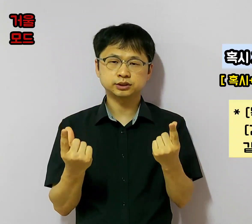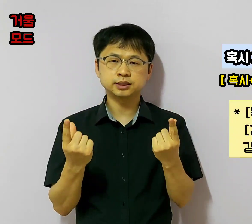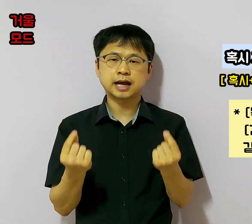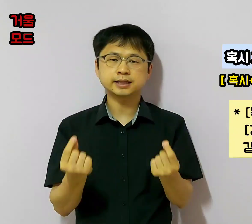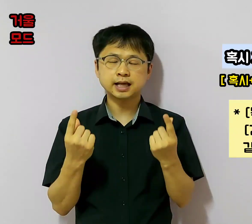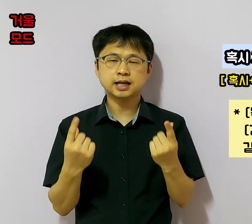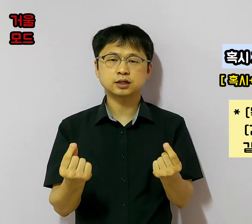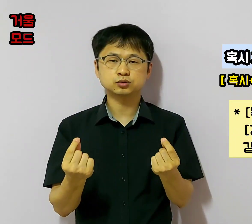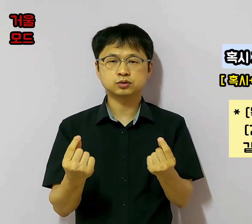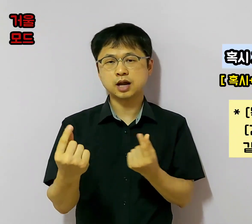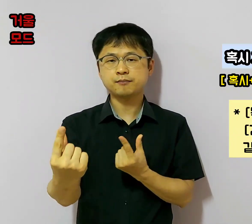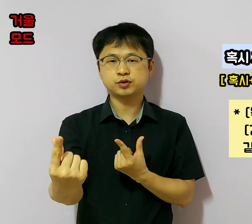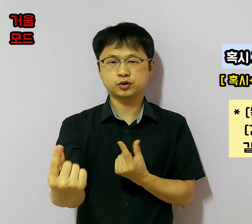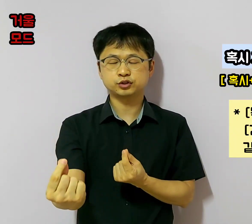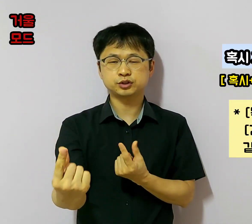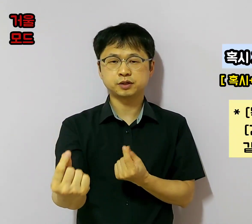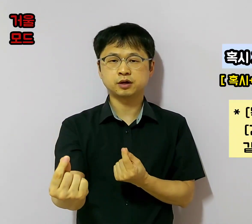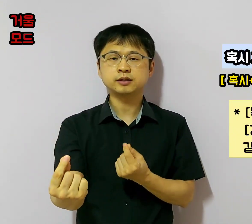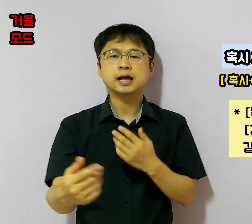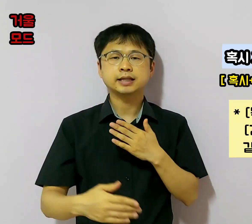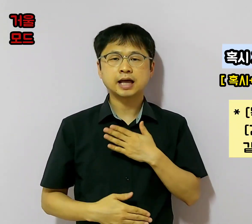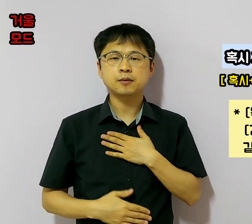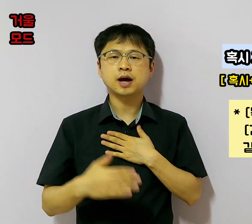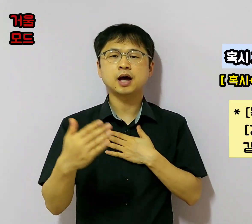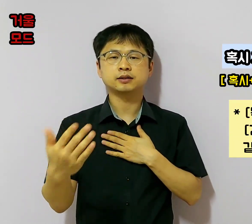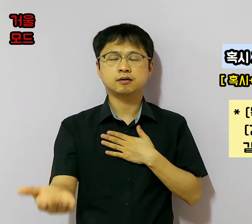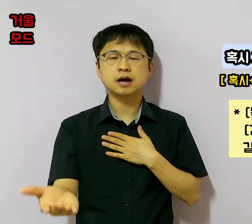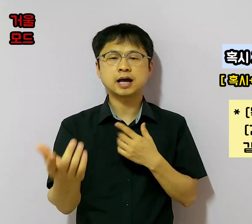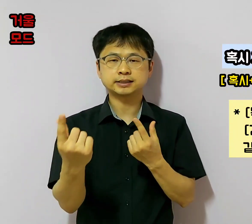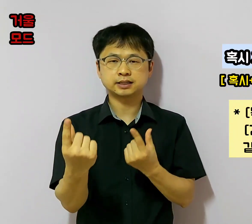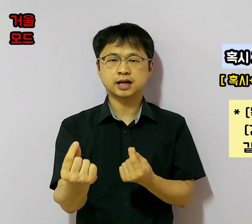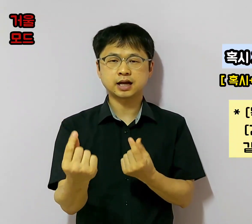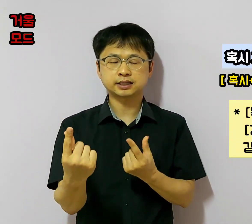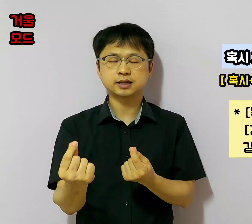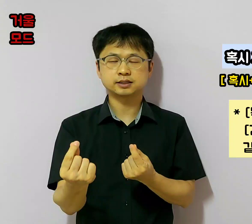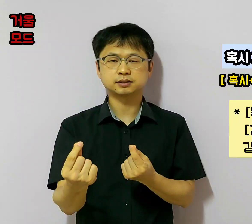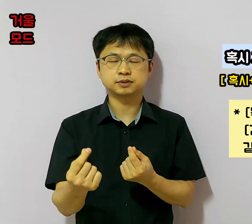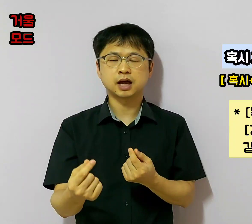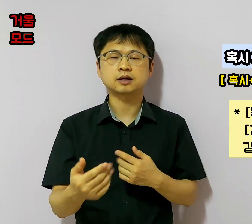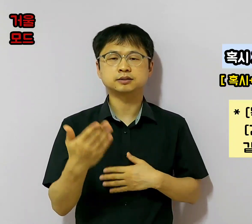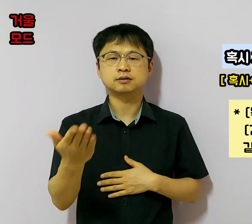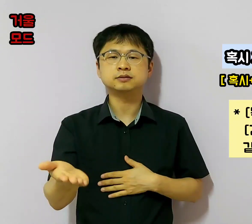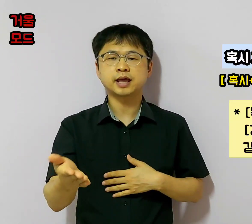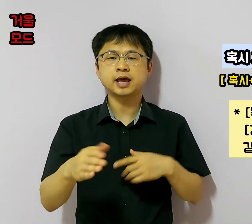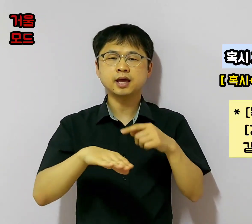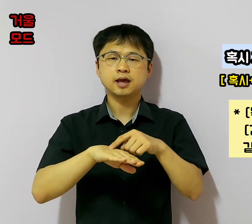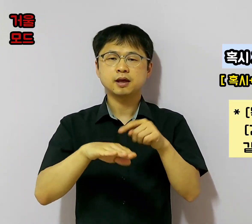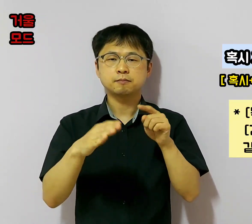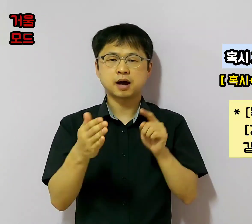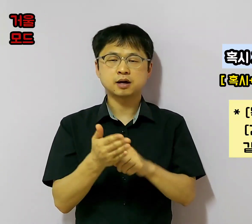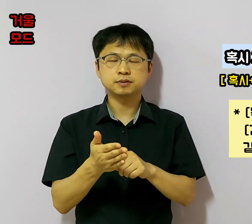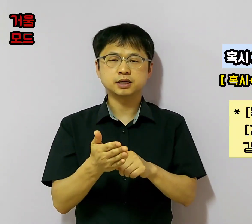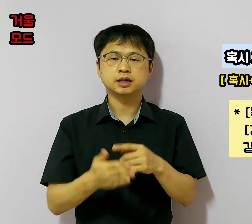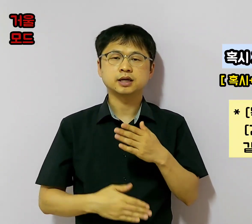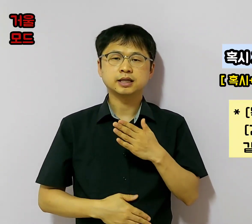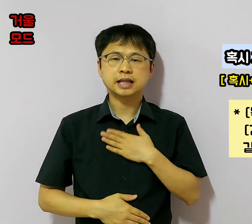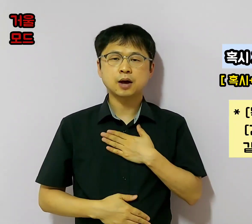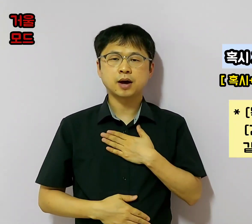부딪혀주시는 같다라는 소를 앞뒤로 해주시면 나와 너가 상태가 같다는 뜻입니다. 그래서 그대 마음이